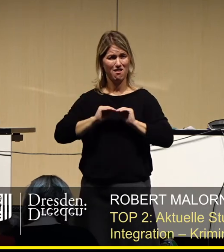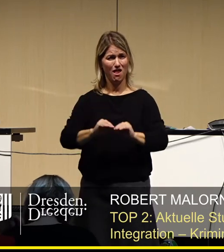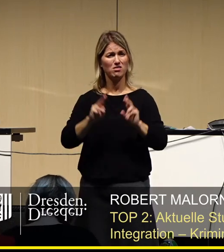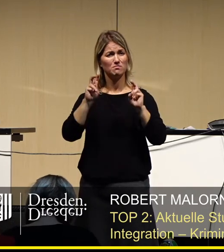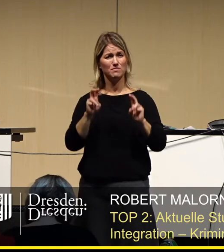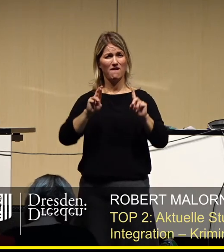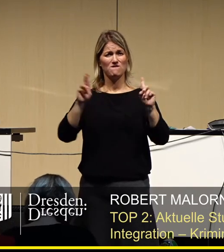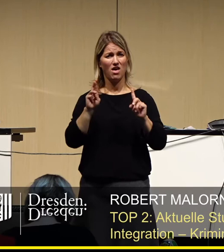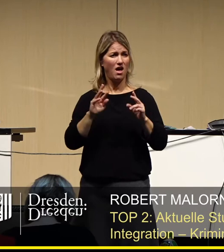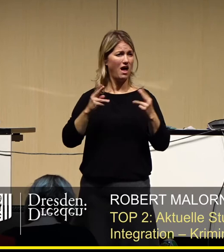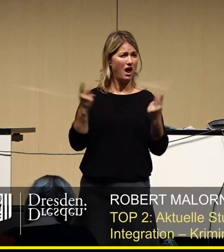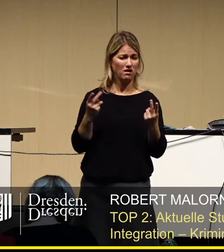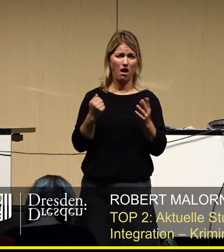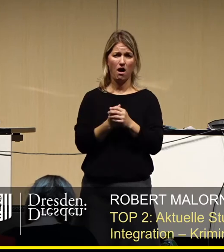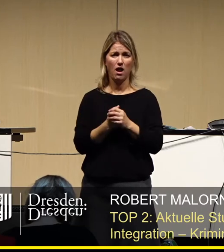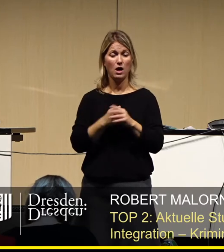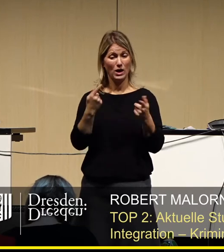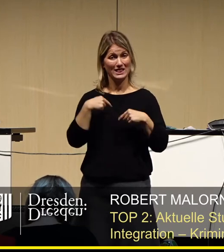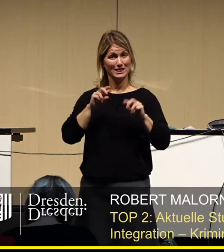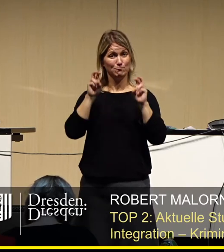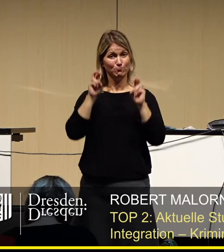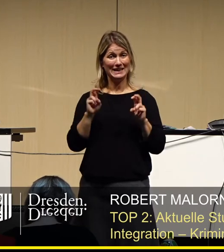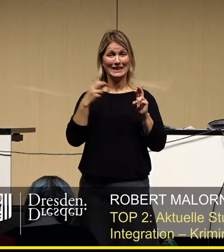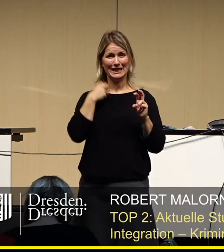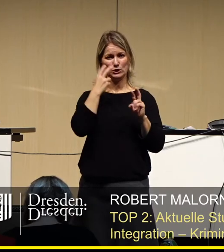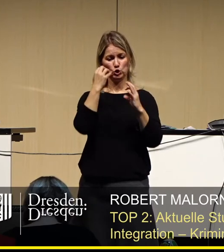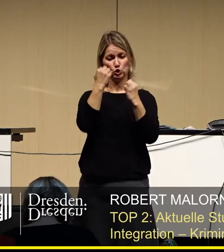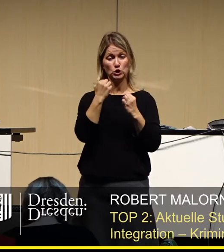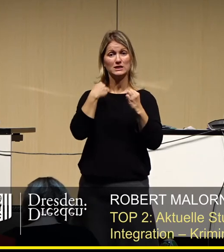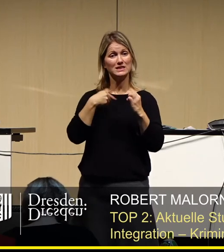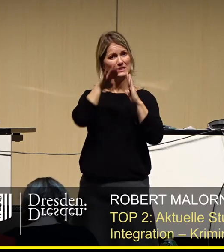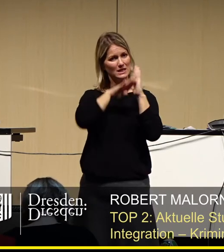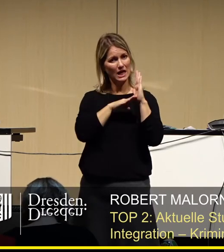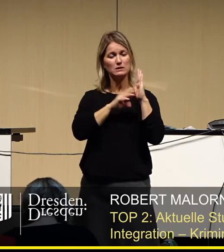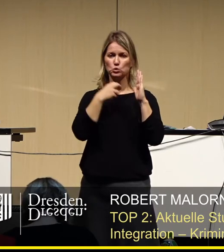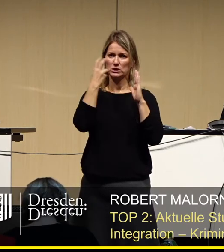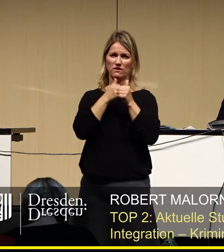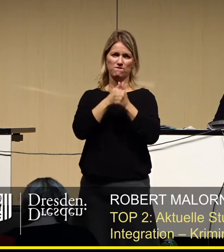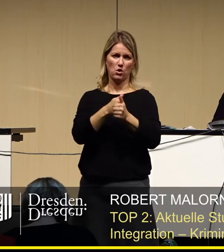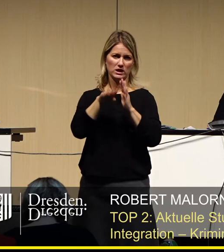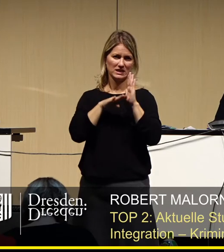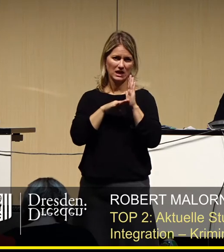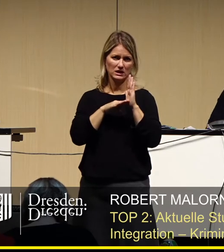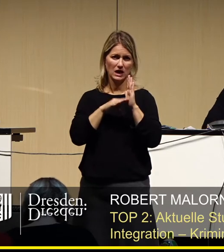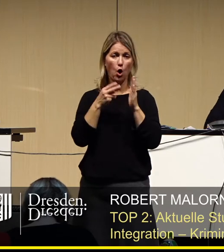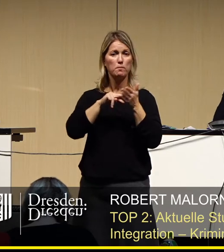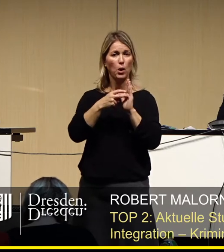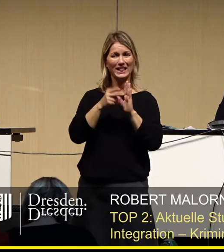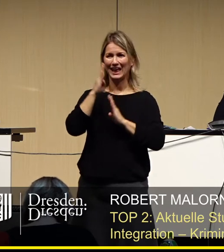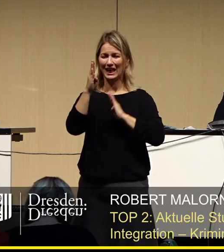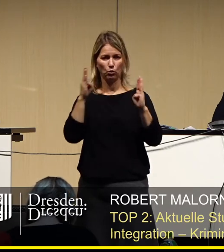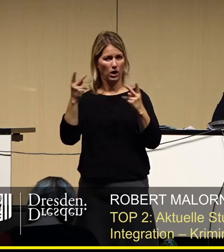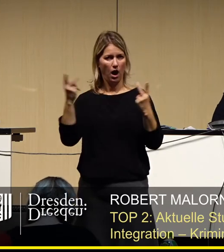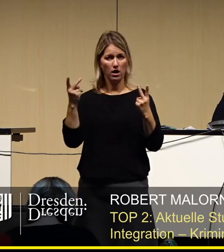aufhält und hier lebt, lang oder kurz, als Staatsbürger, als Schutzsuchender, hat sich an die Regeln unserer Gesetze zu halten. Und alle politischen Richtungen müssen dafür sorgen,